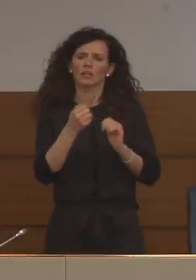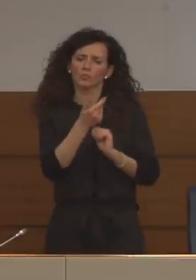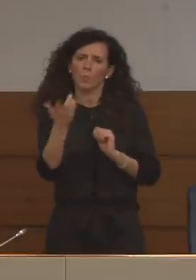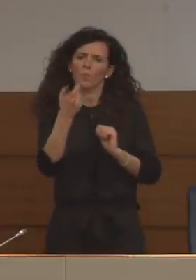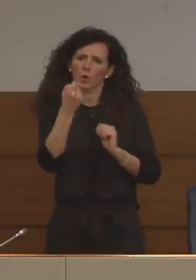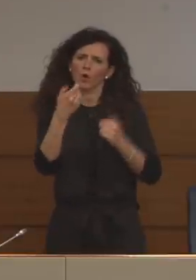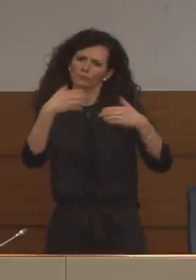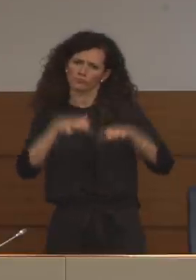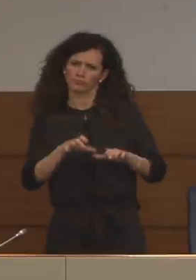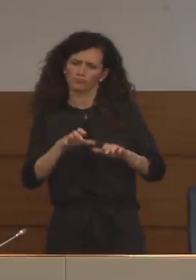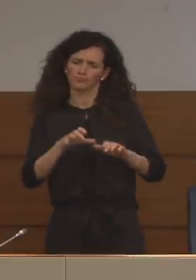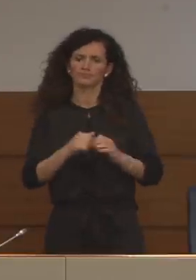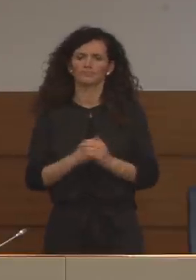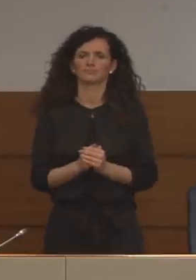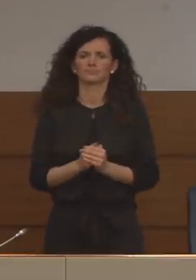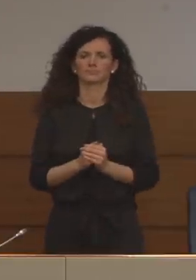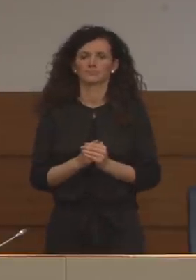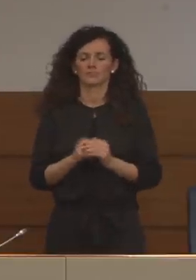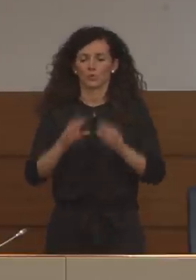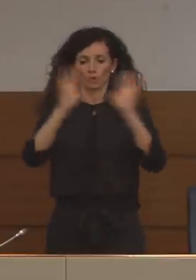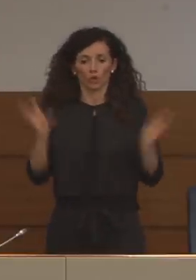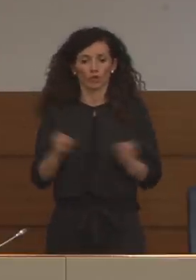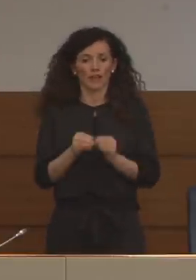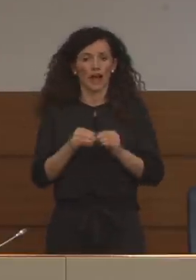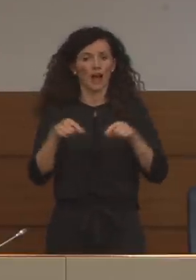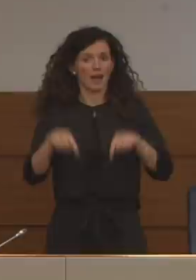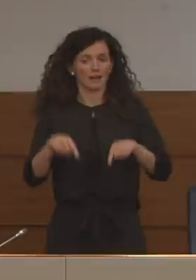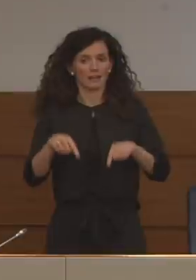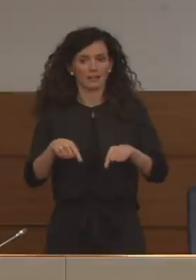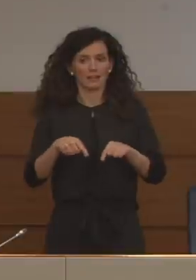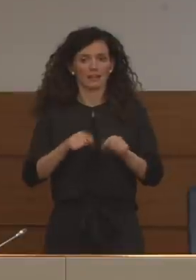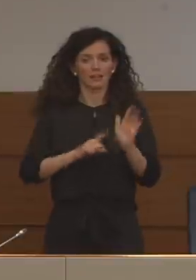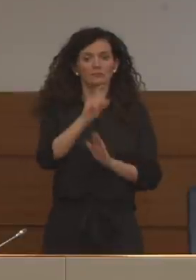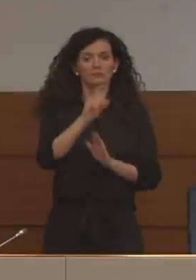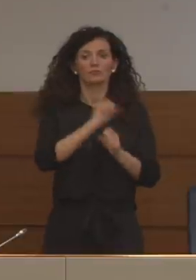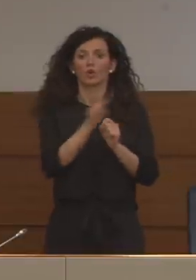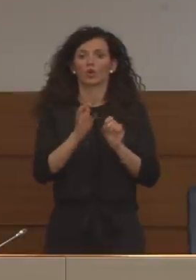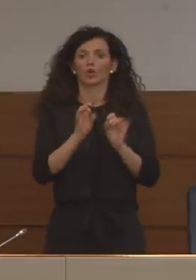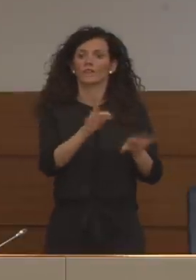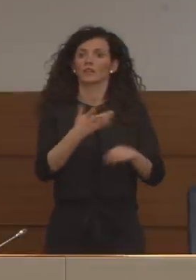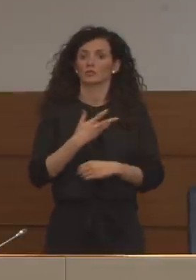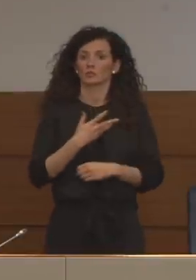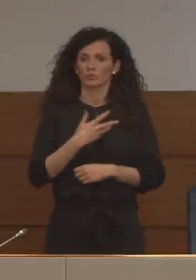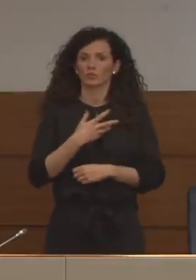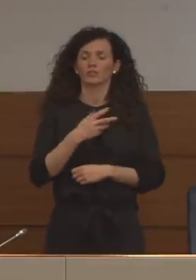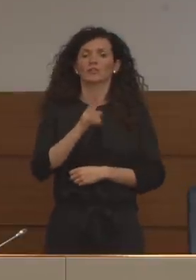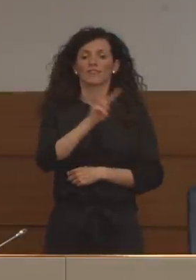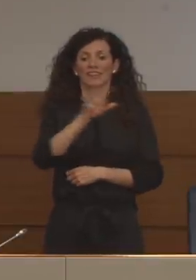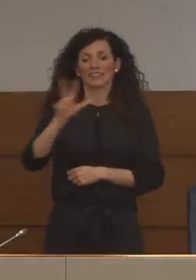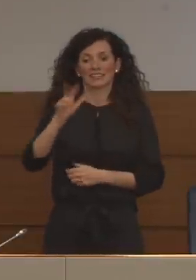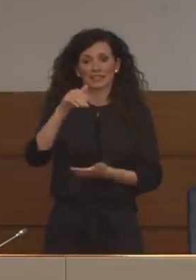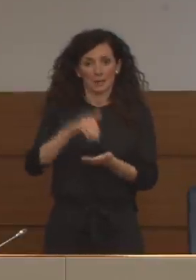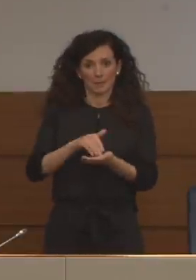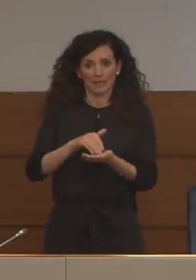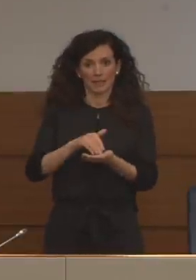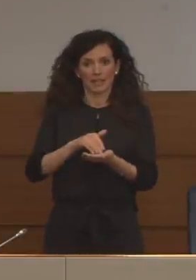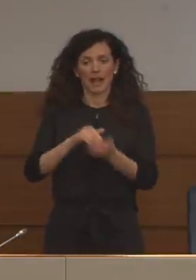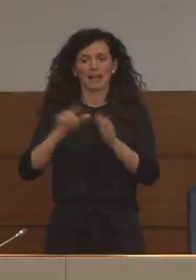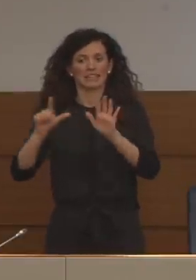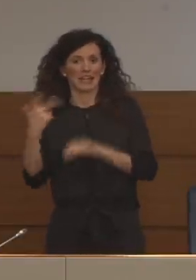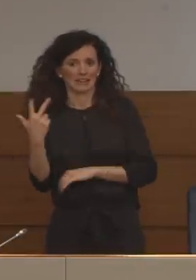dato il totale attuale dei positivi quindi è pari a 23.000 0